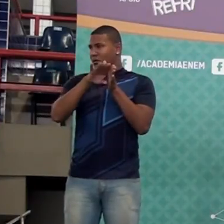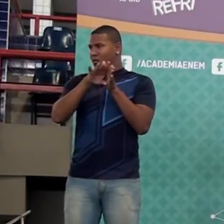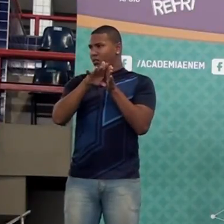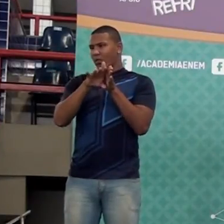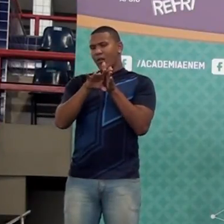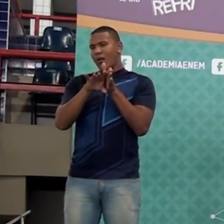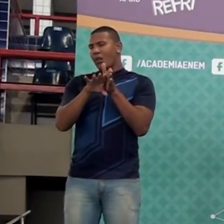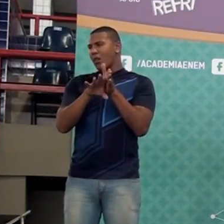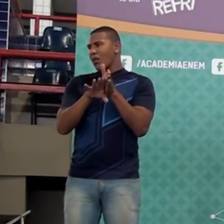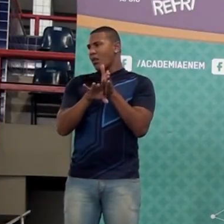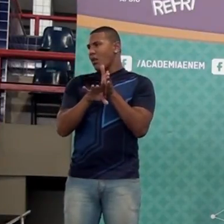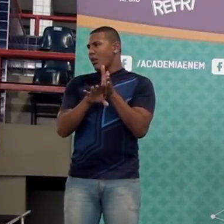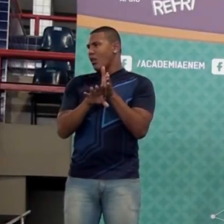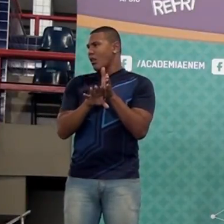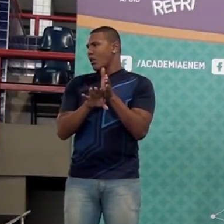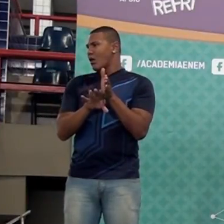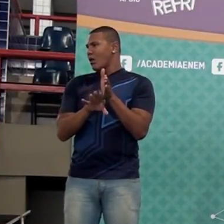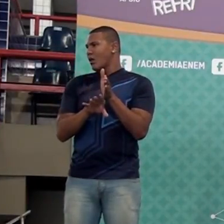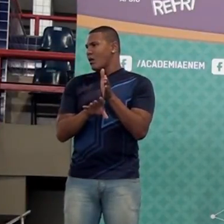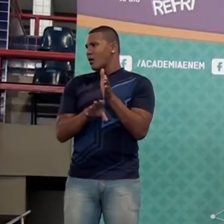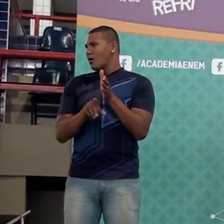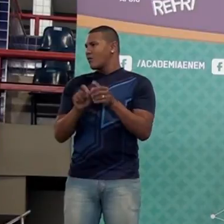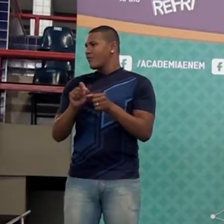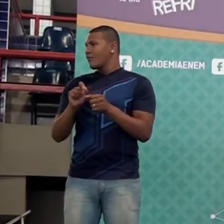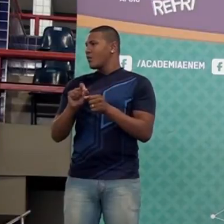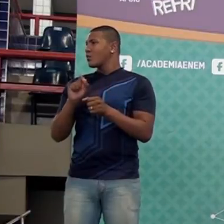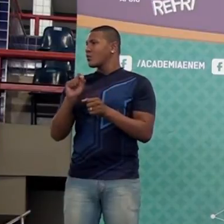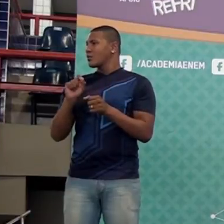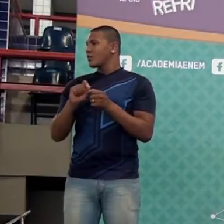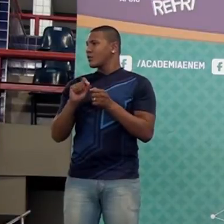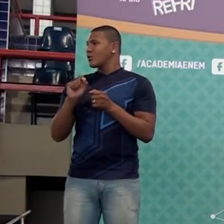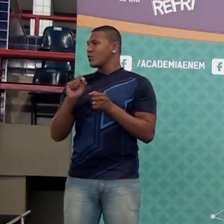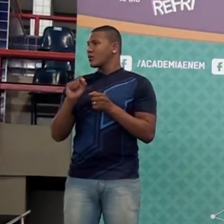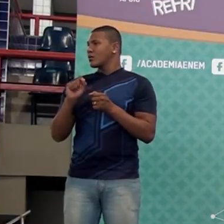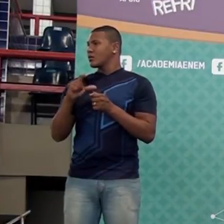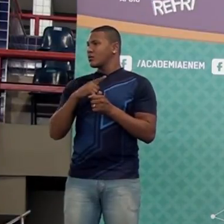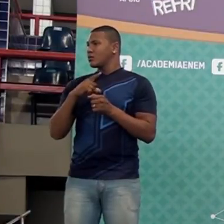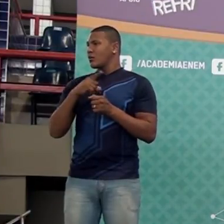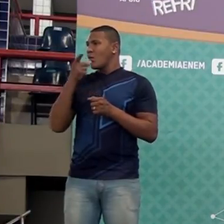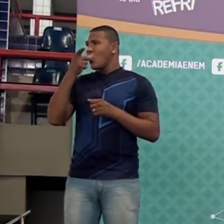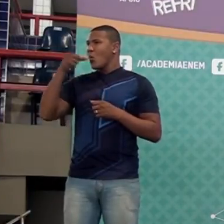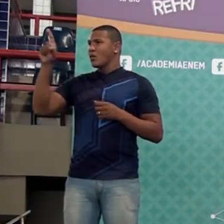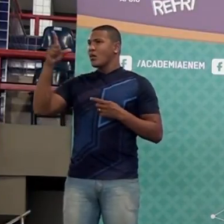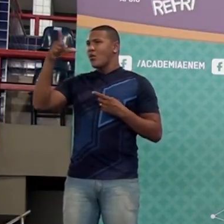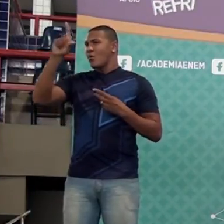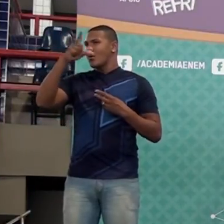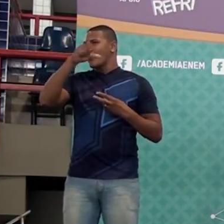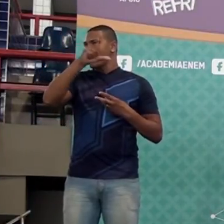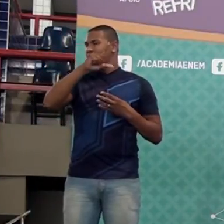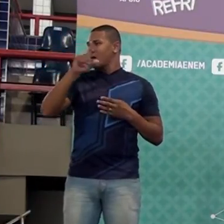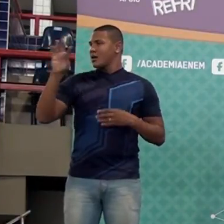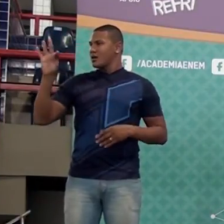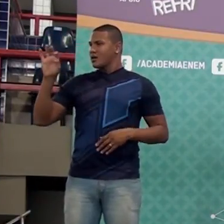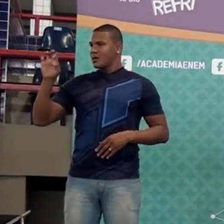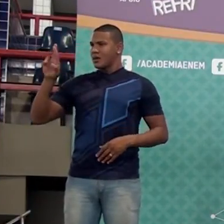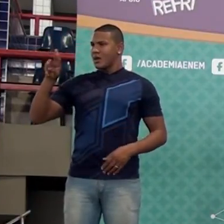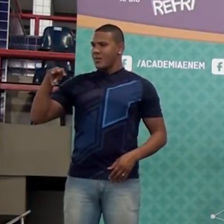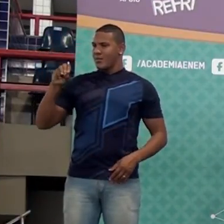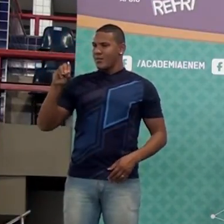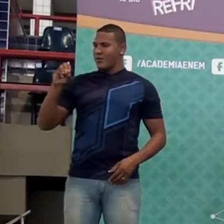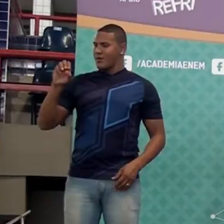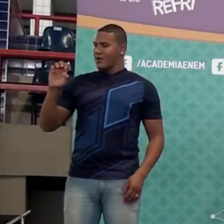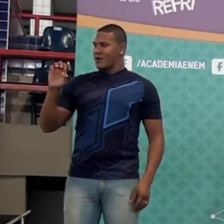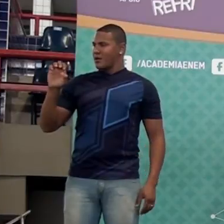acabar totalmente a água das hidrelétricas, autoriza o funcionamento das termoelétricas, tá? Isso é lei, tá? Baixou